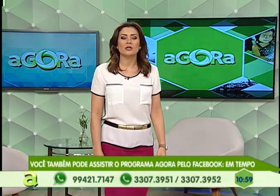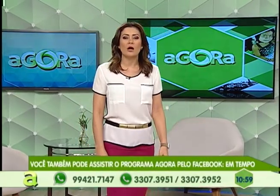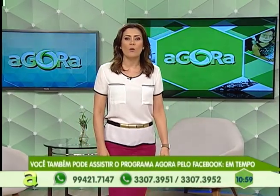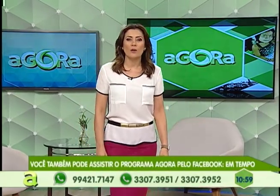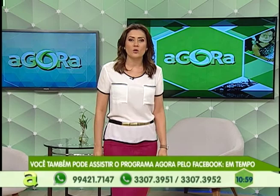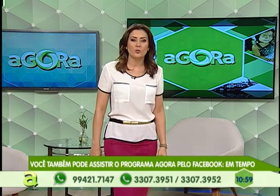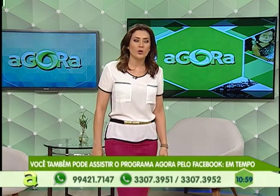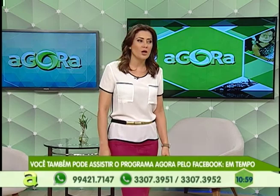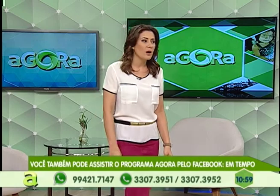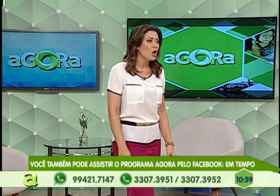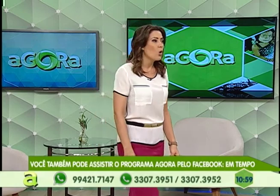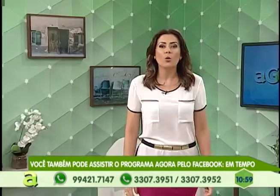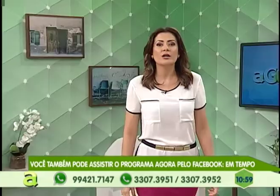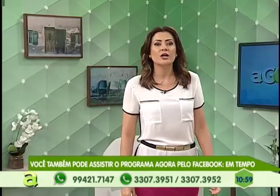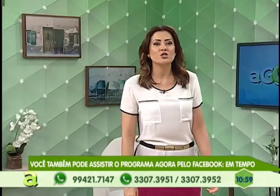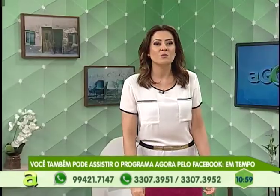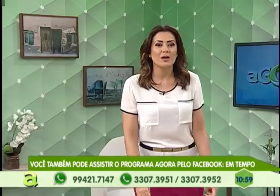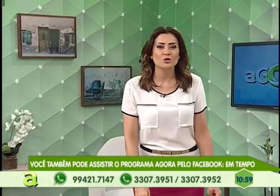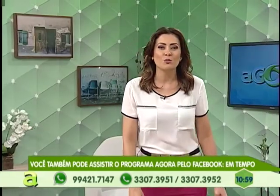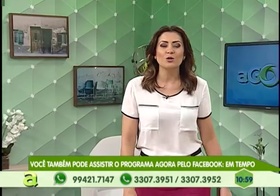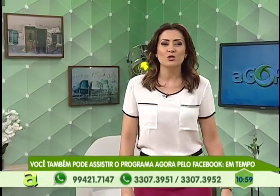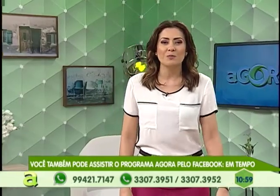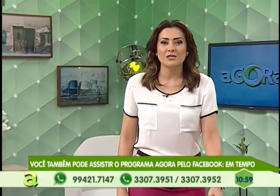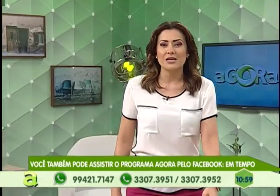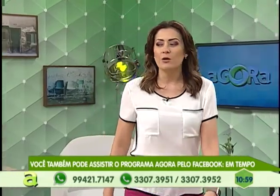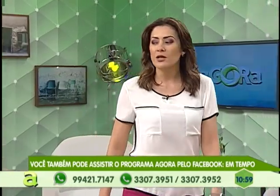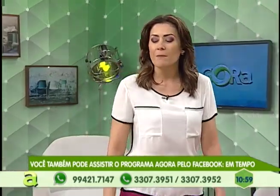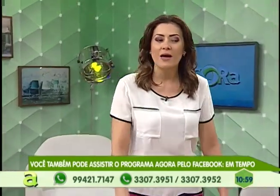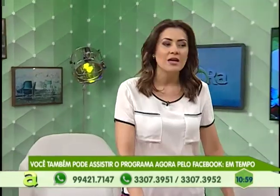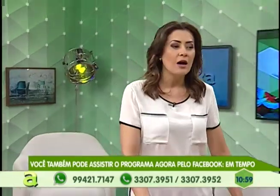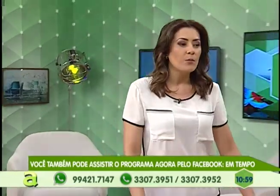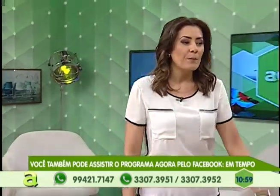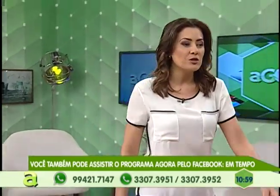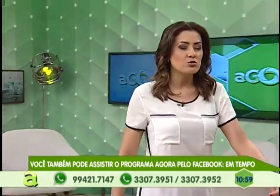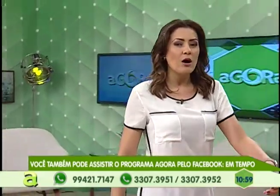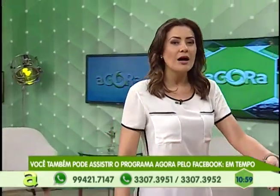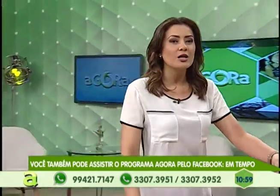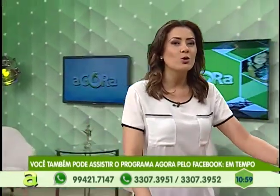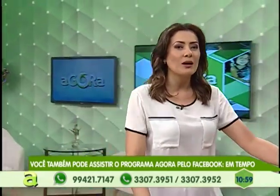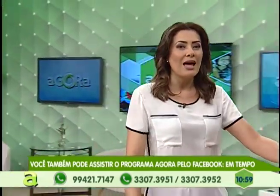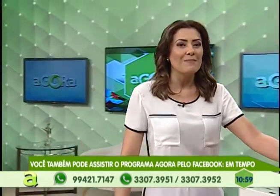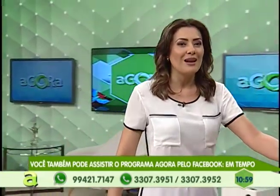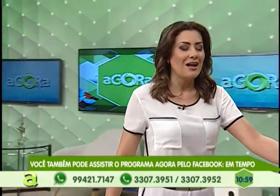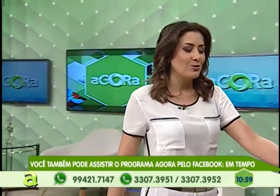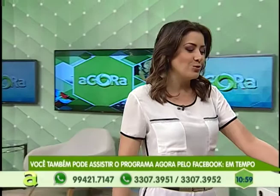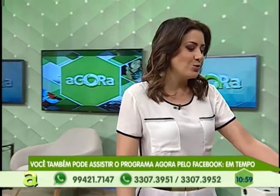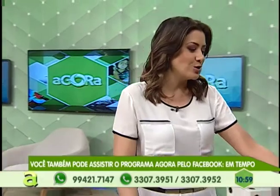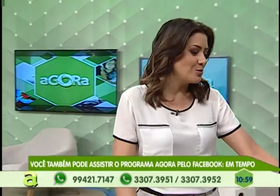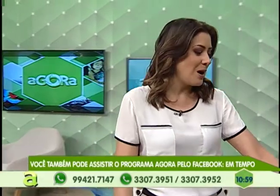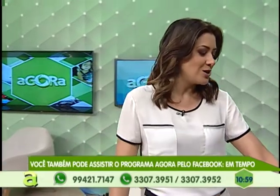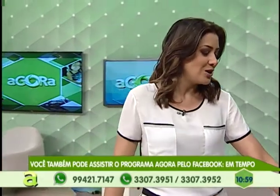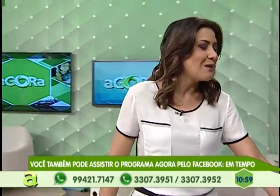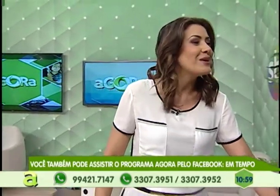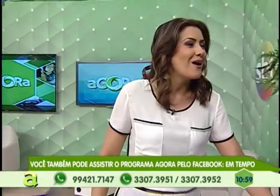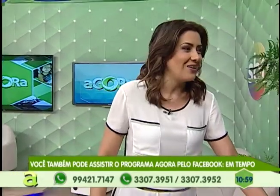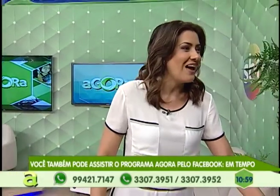que está acompanhando o programa. Um grande beijo, muito especial também para o pessoal aqui do Kleber, lá do nosso master. Gabriel, né?